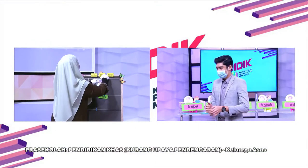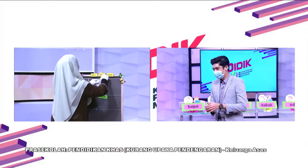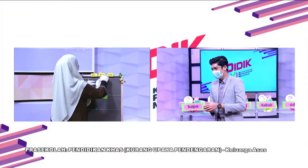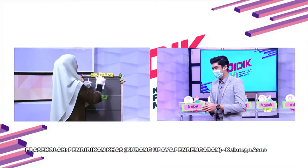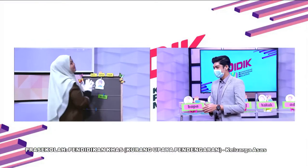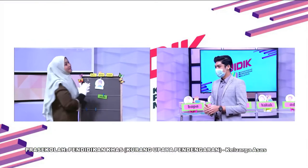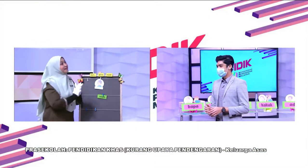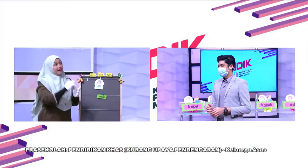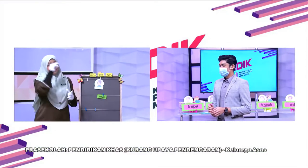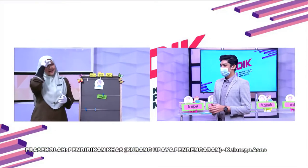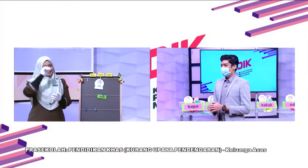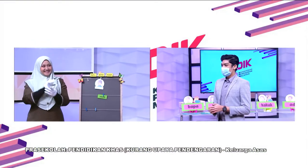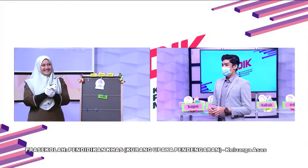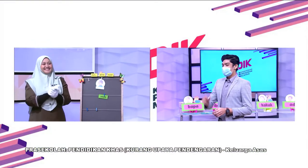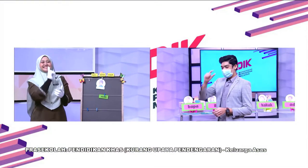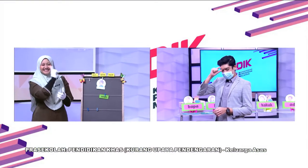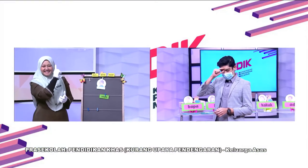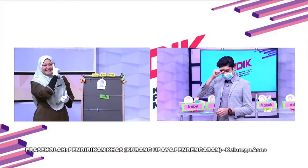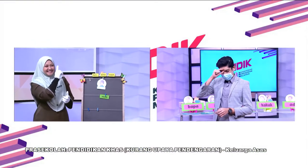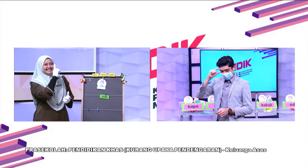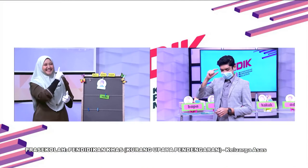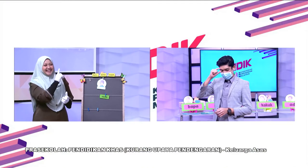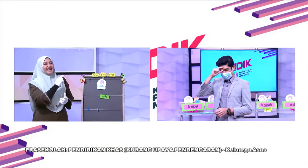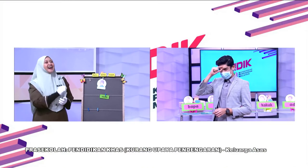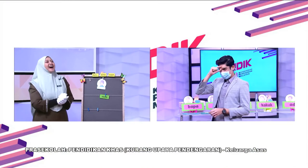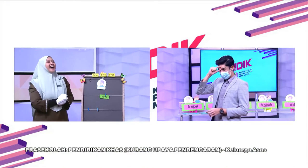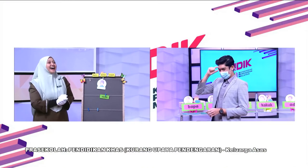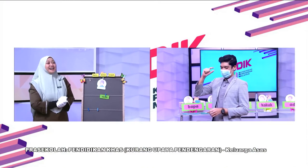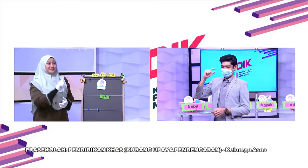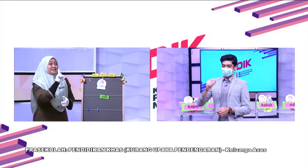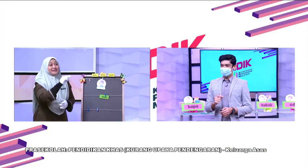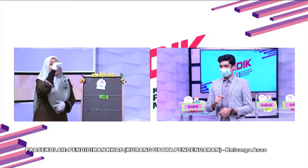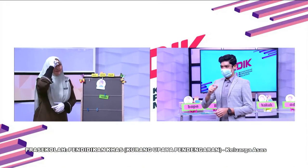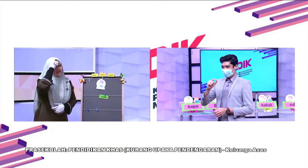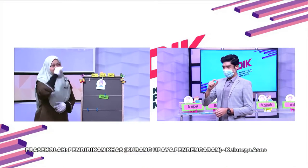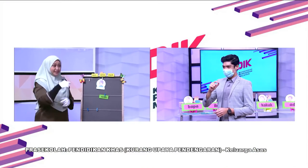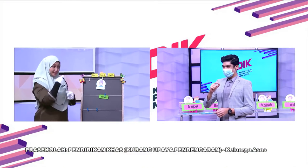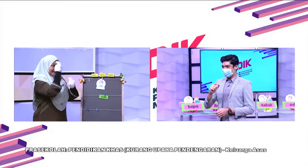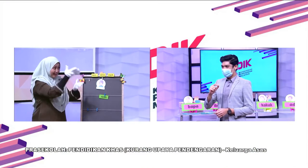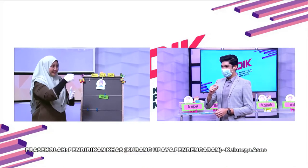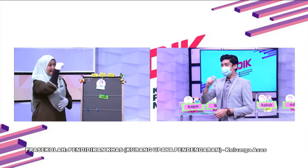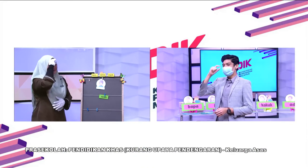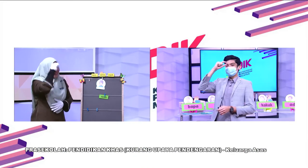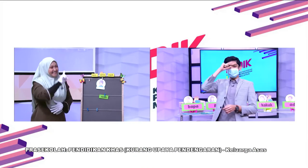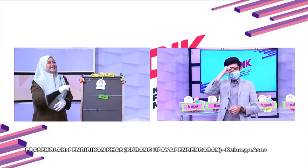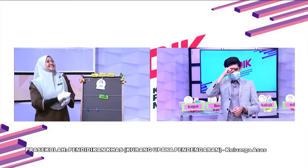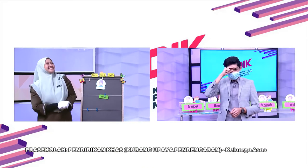oke macam mana Abang abang dek sini dek semua macam mana Abang c-nya bagi tahu Abang